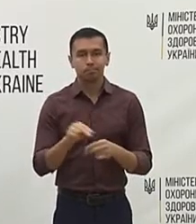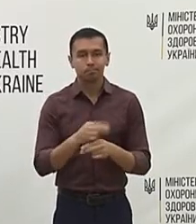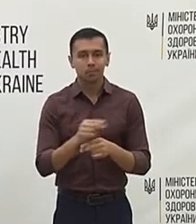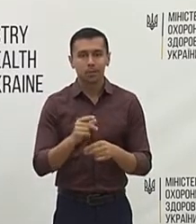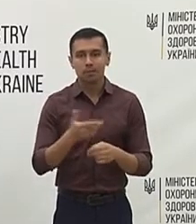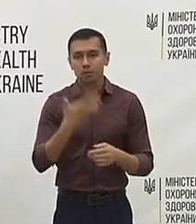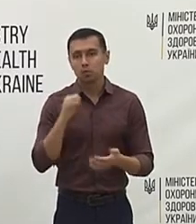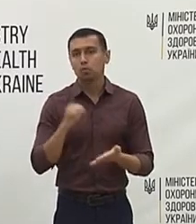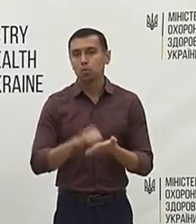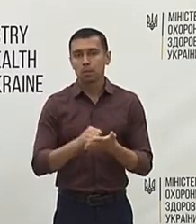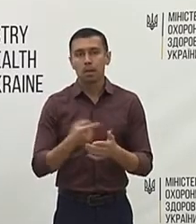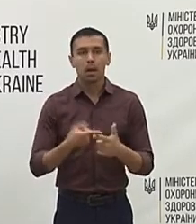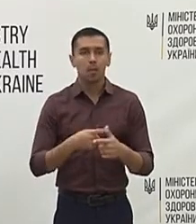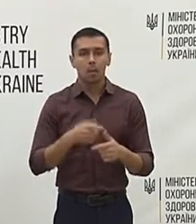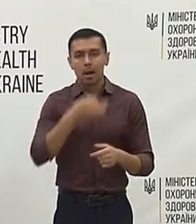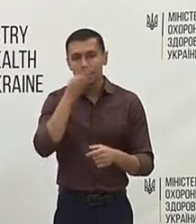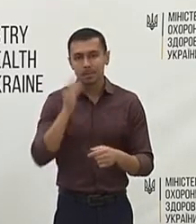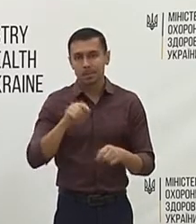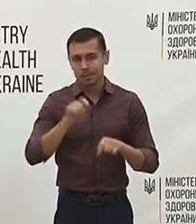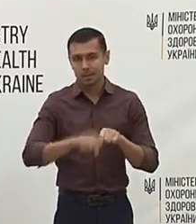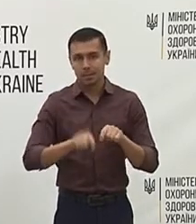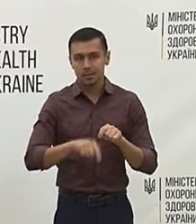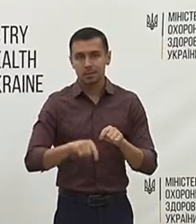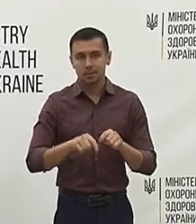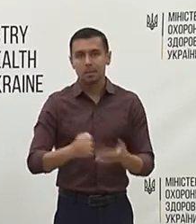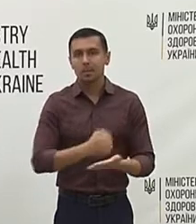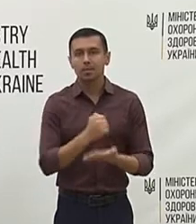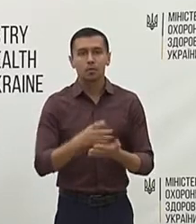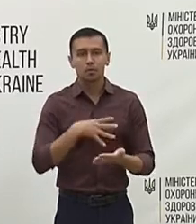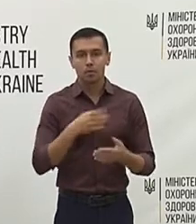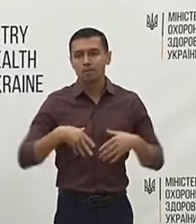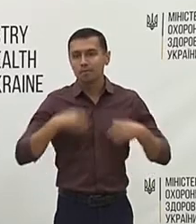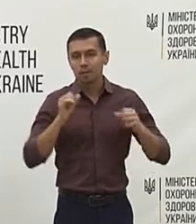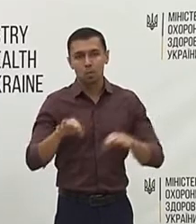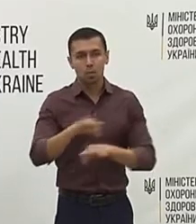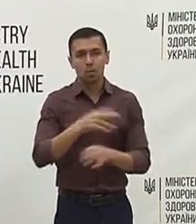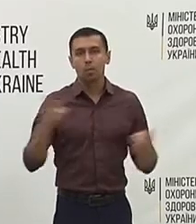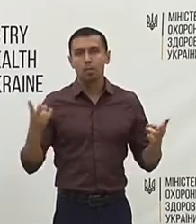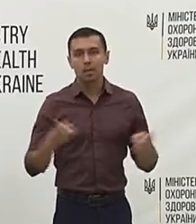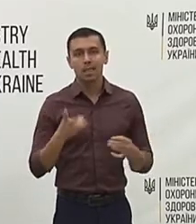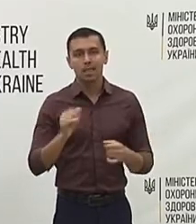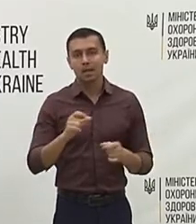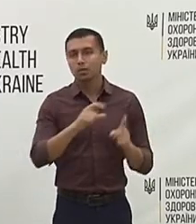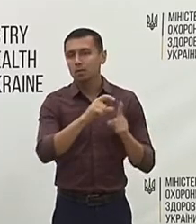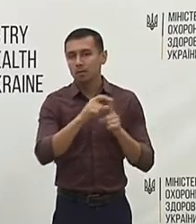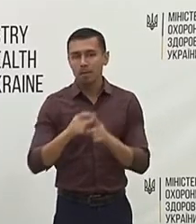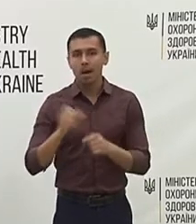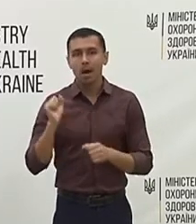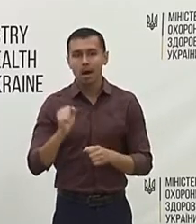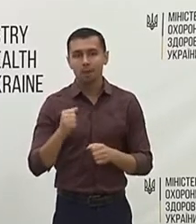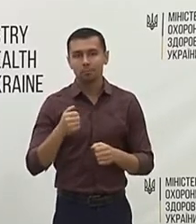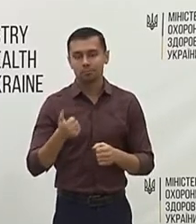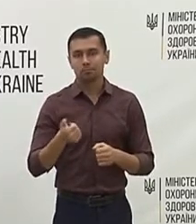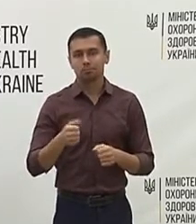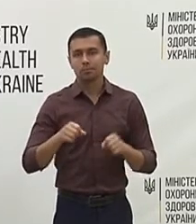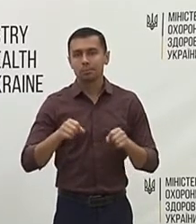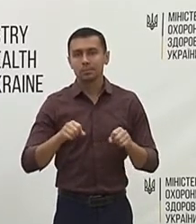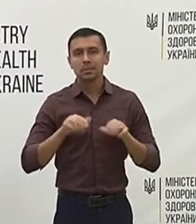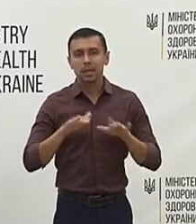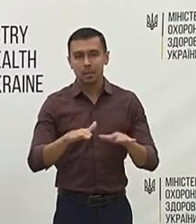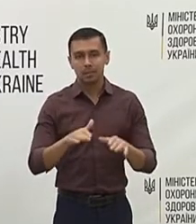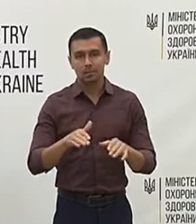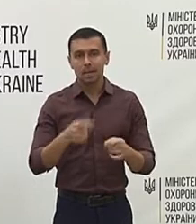відсутністю документації або експертизи. Підтвердити свою відданість проєкту необхідно не словами, а кроками,